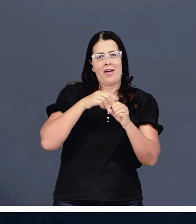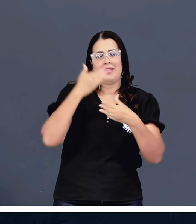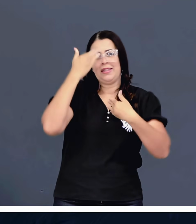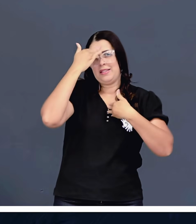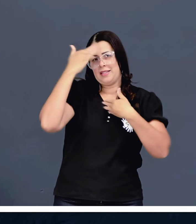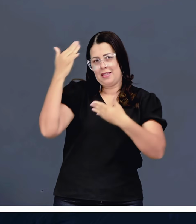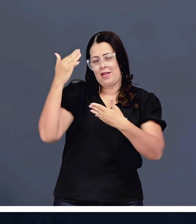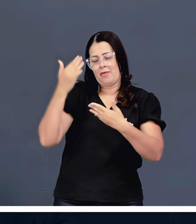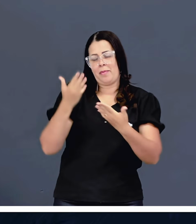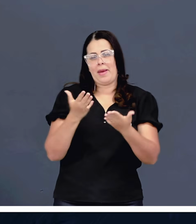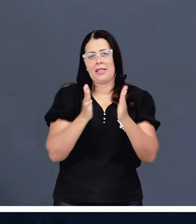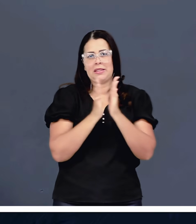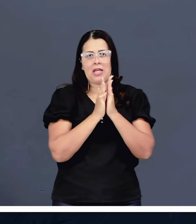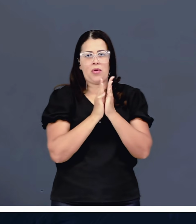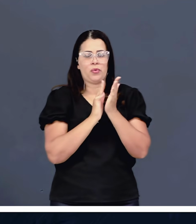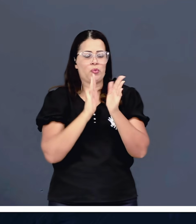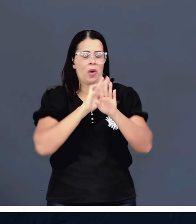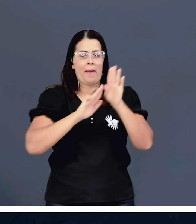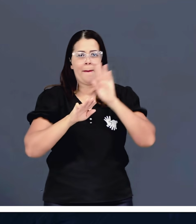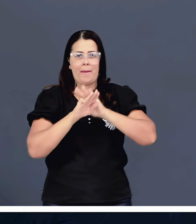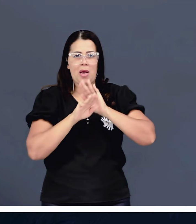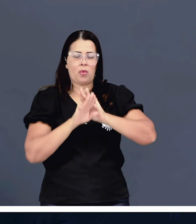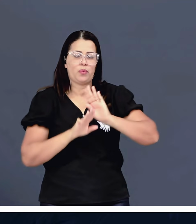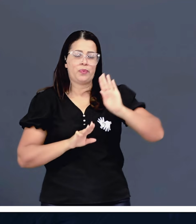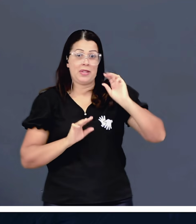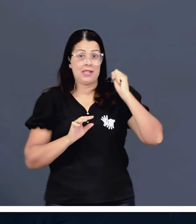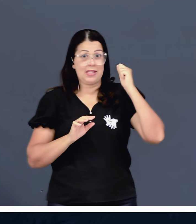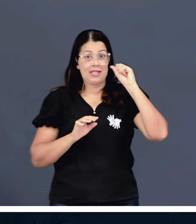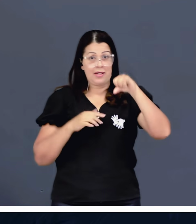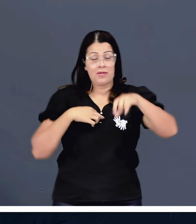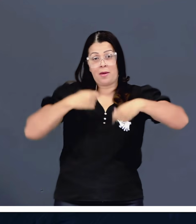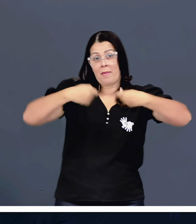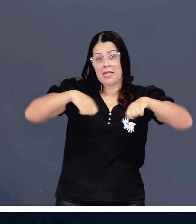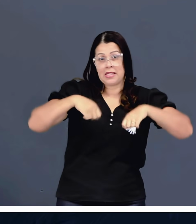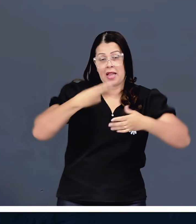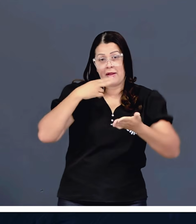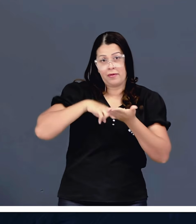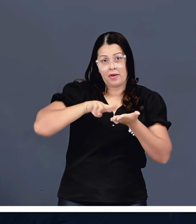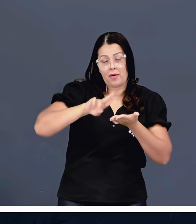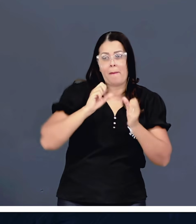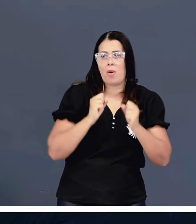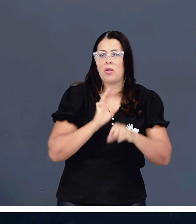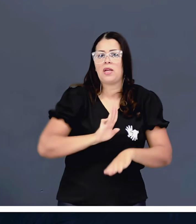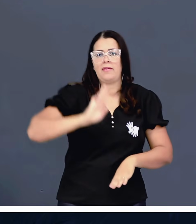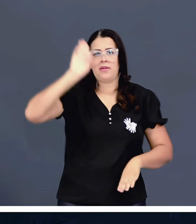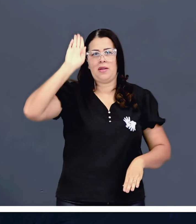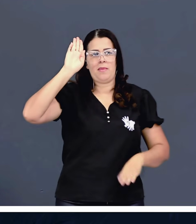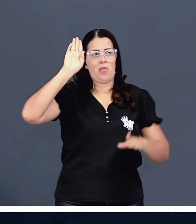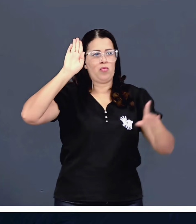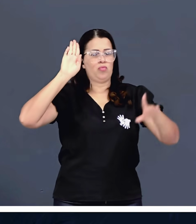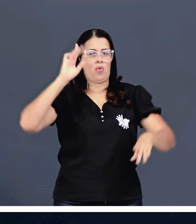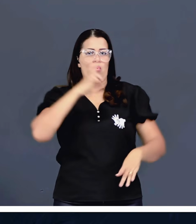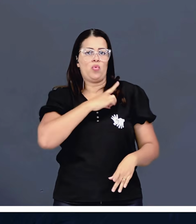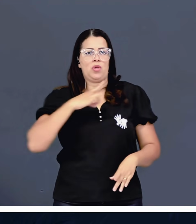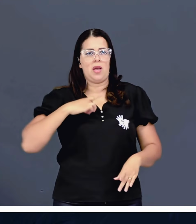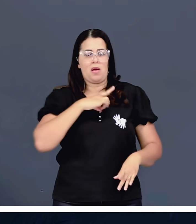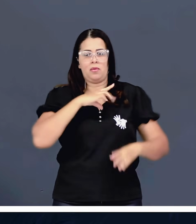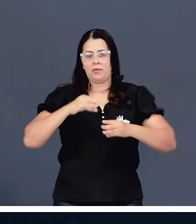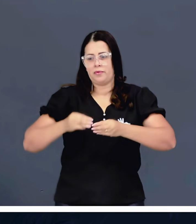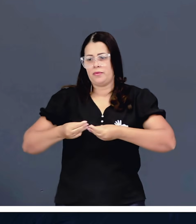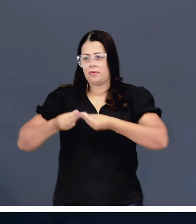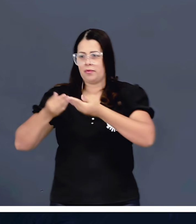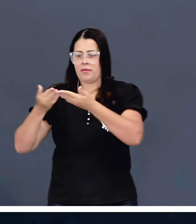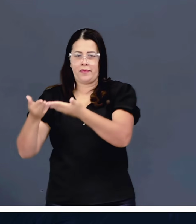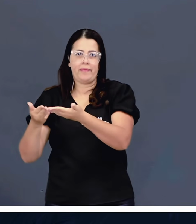gratidão, segure na sua mão nesse momento. Se você precisar de um envelope, você pode levantar a mão e um dos diáconos vai até você entregar